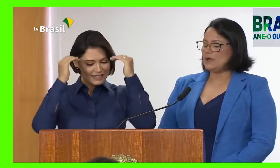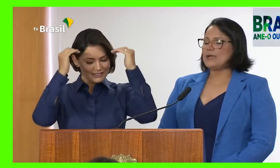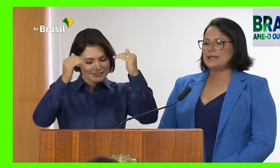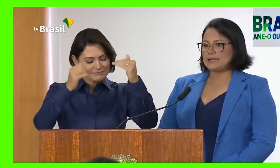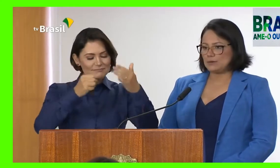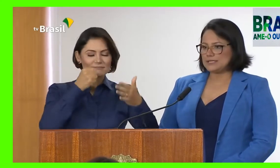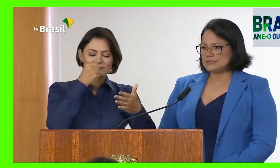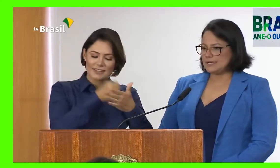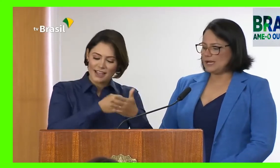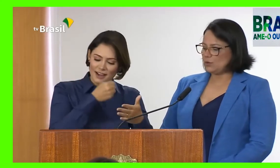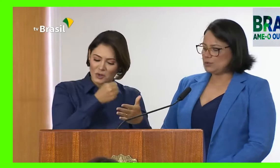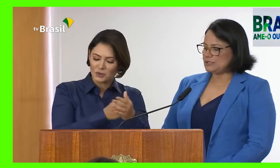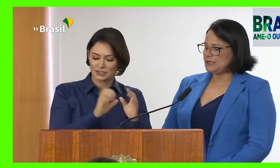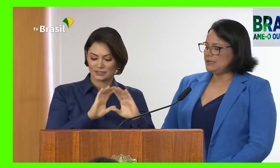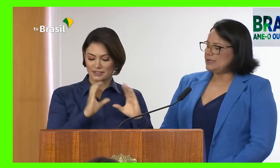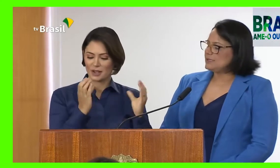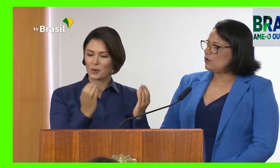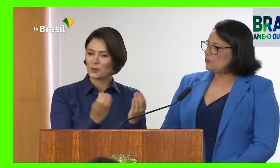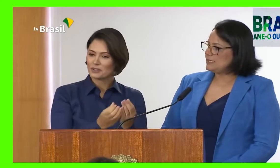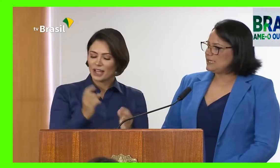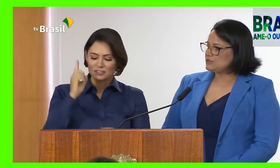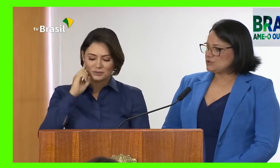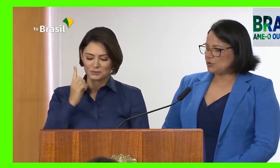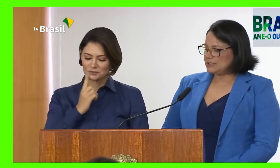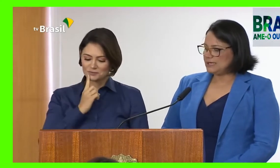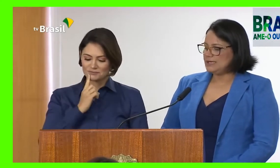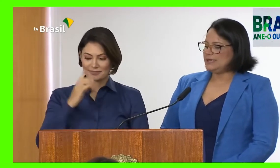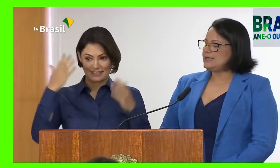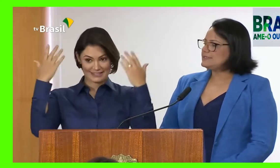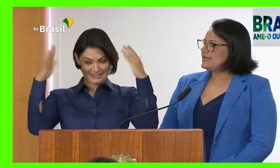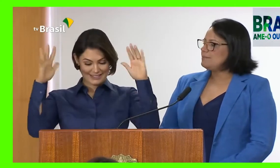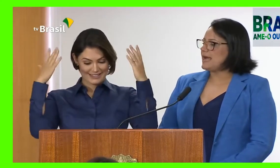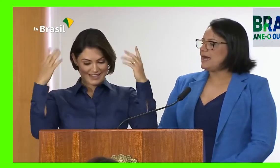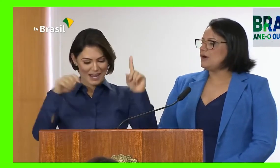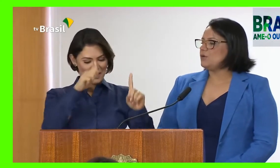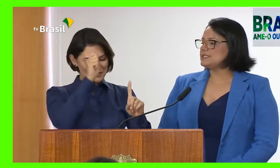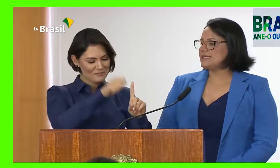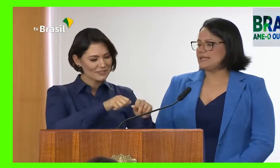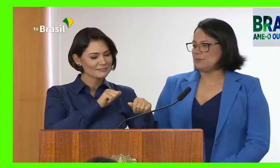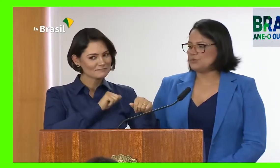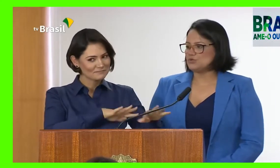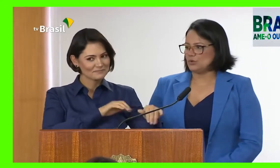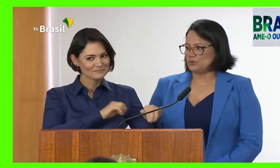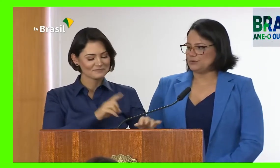Eu quero enaltecer a luta da comunidade surda e celebrar o Setembro Surdo.